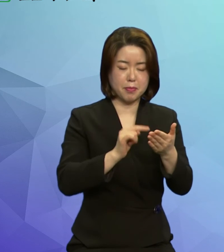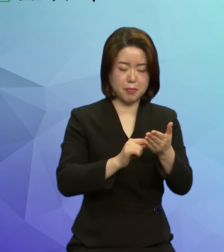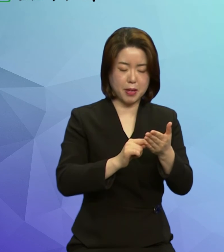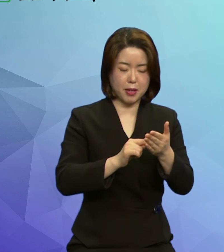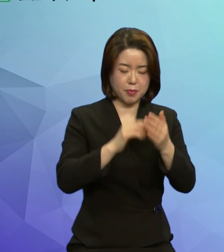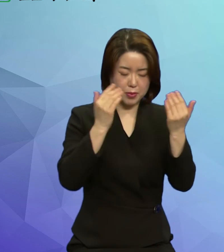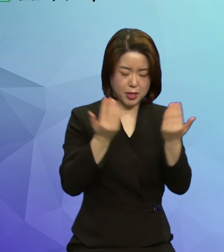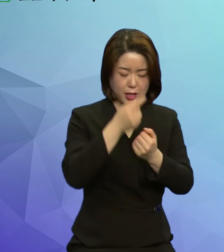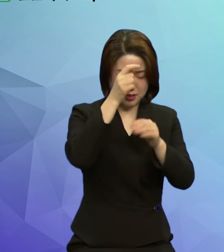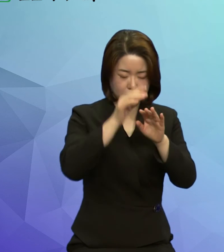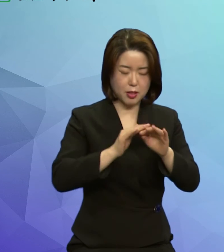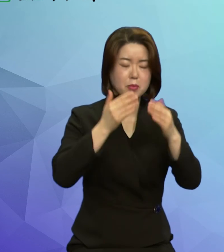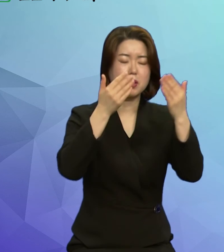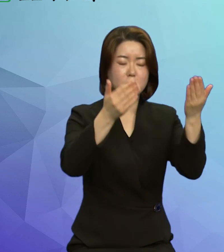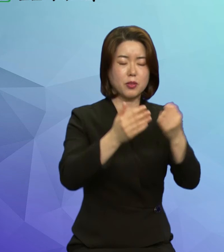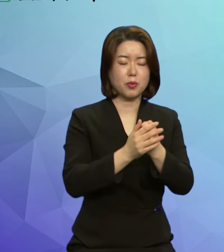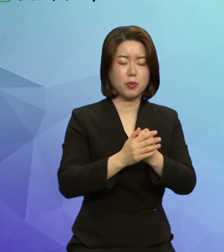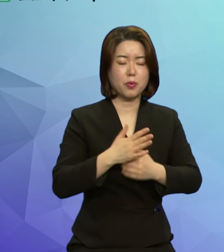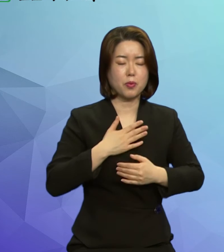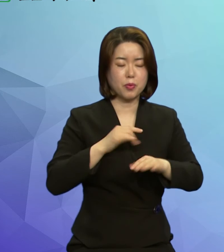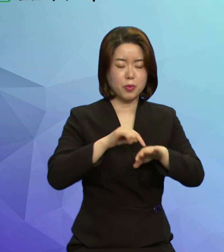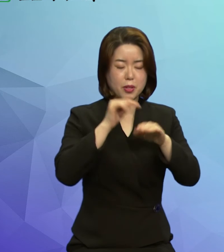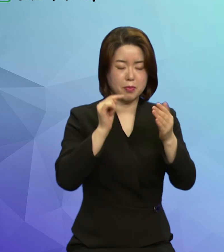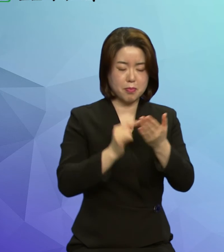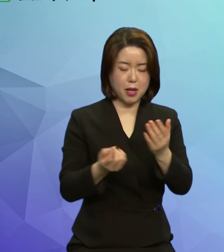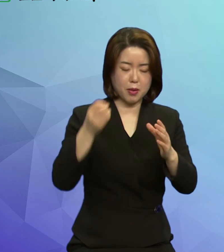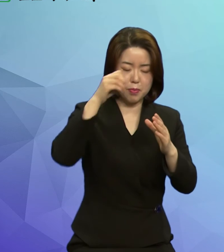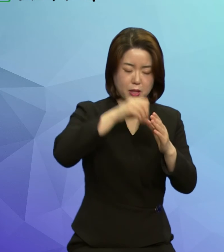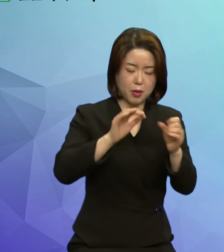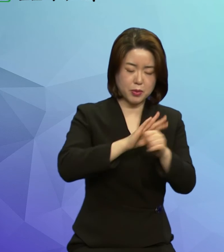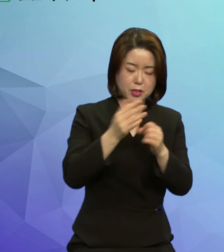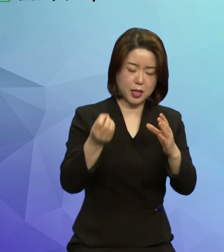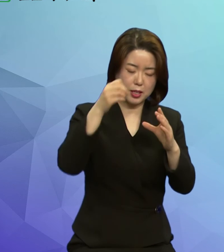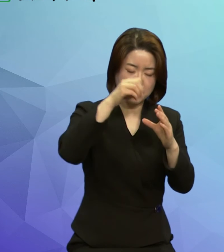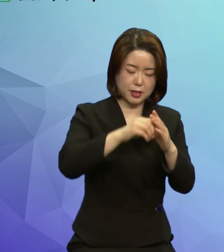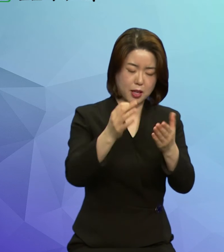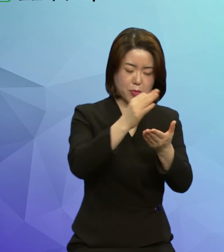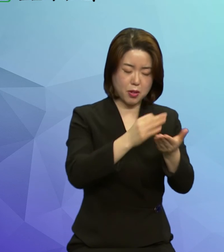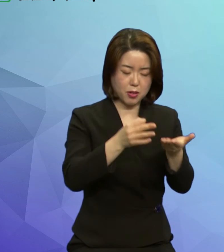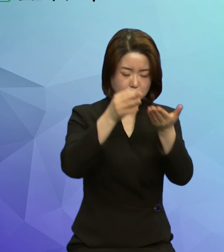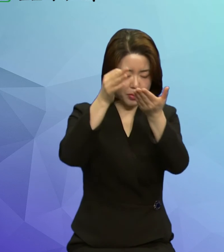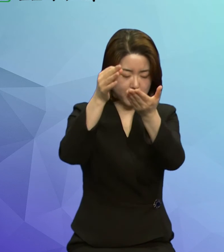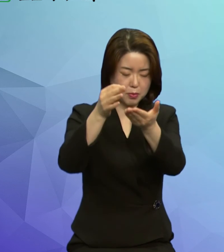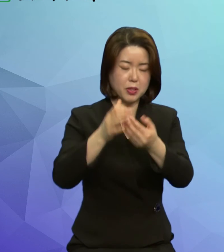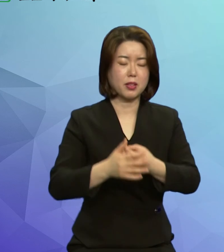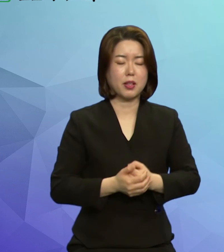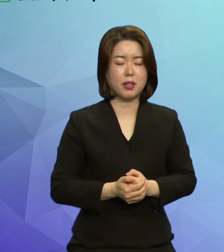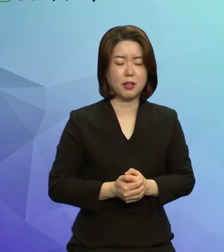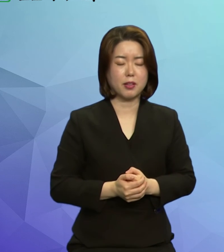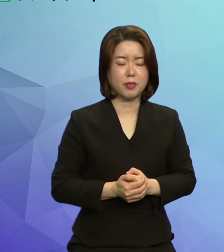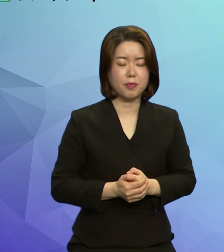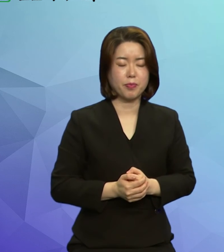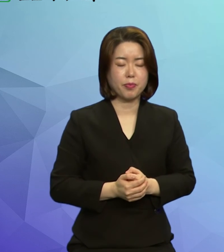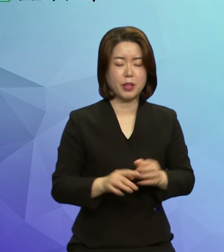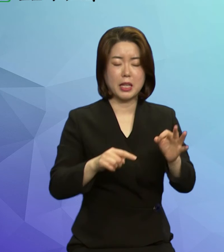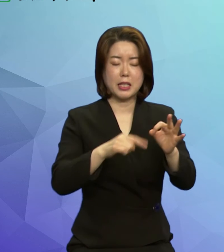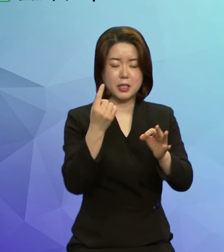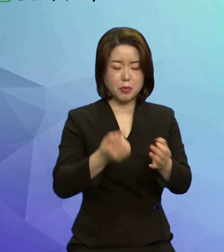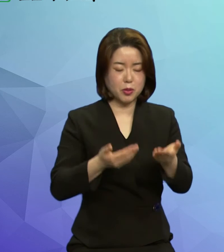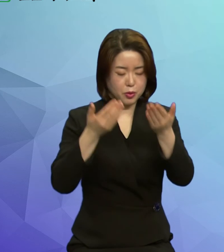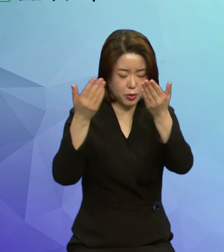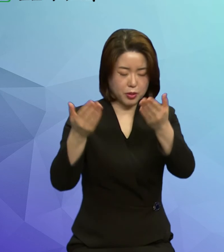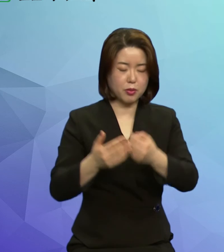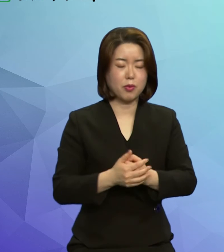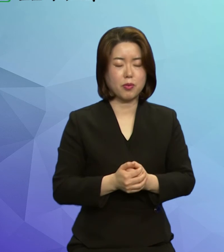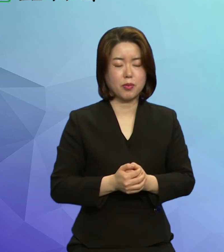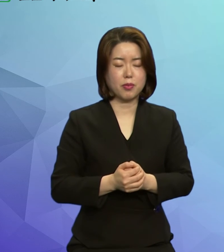예배를 드리며 우리의 마음을 담고 사랑을 담은 헌금을 주께 봉헌합니다. 11주를